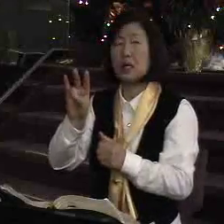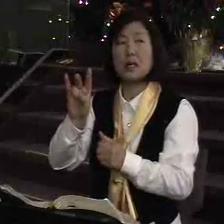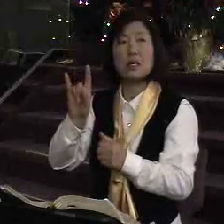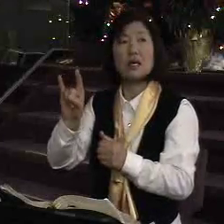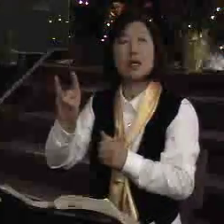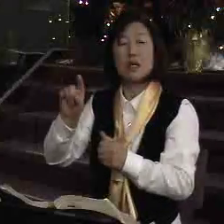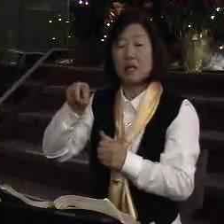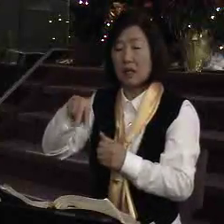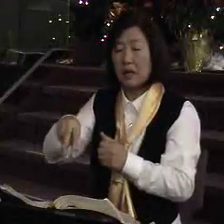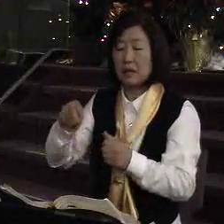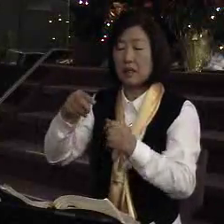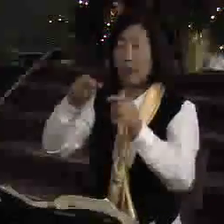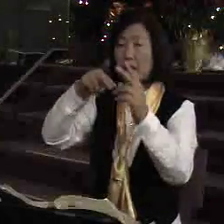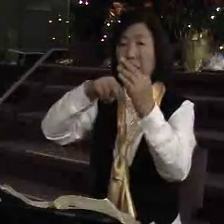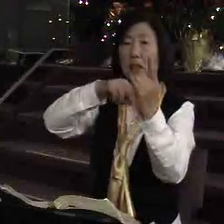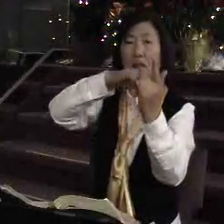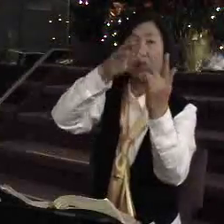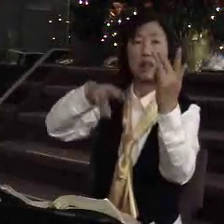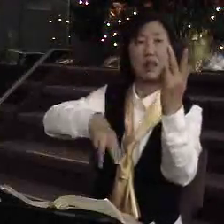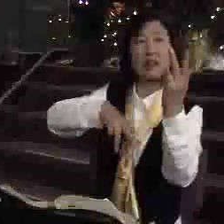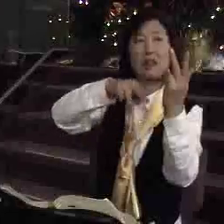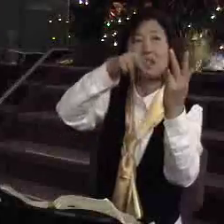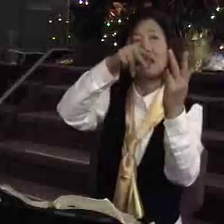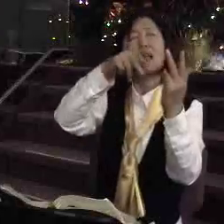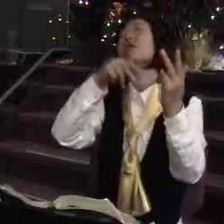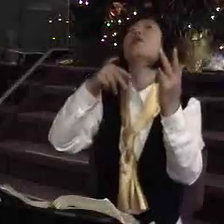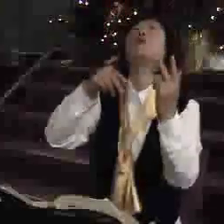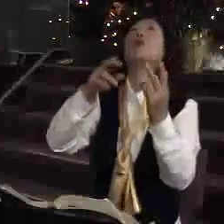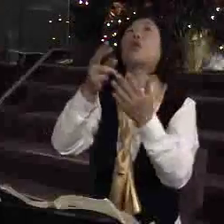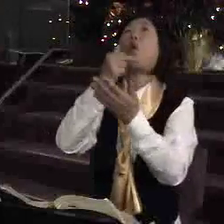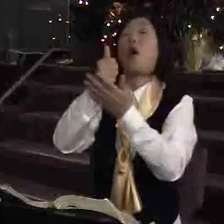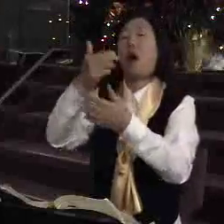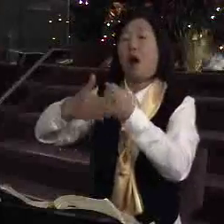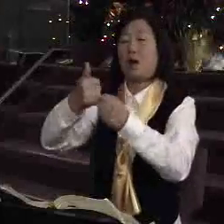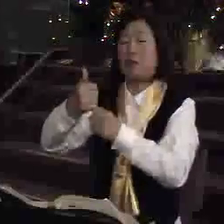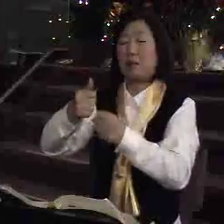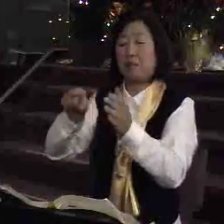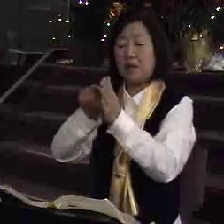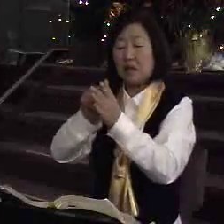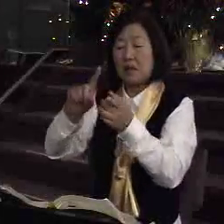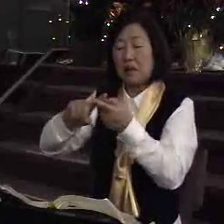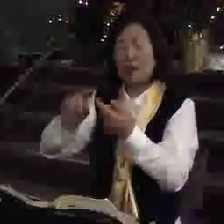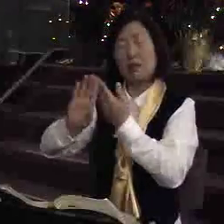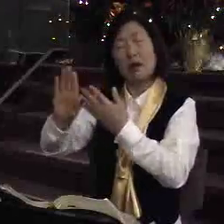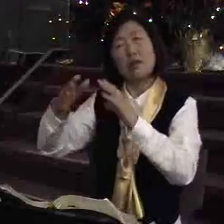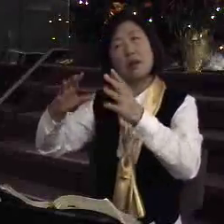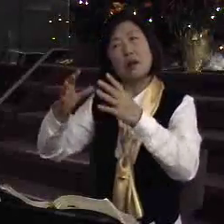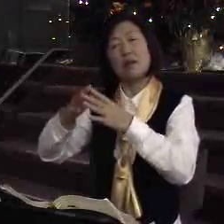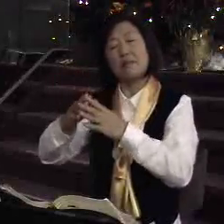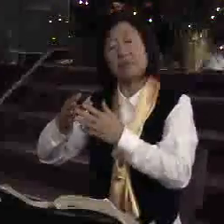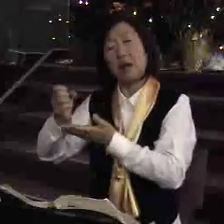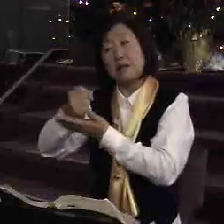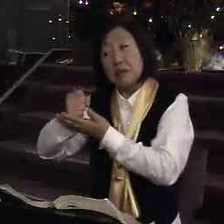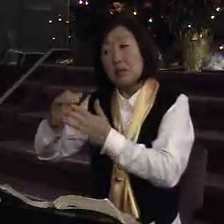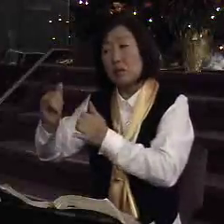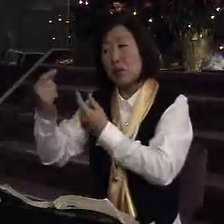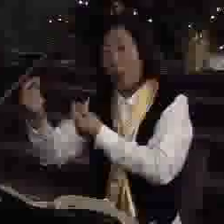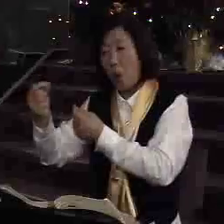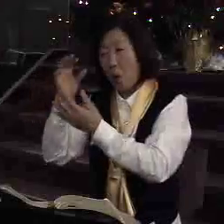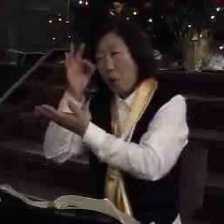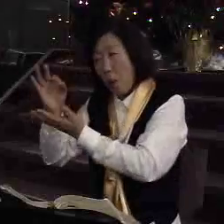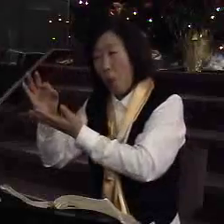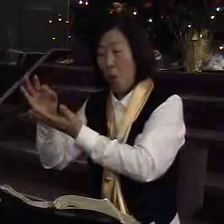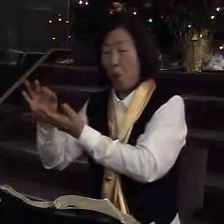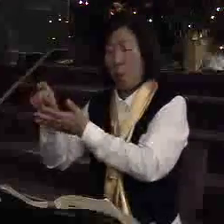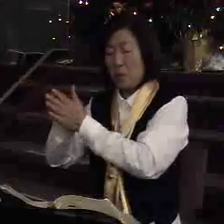보니까 우리가 그 여호와, 우리를 구원하신 여호와 하나님을 믿는데 다른 나라 신들처럼 우리가 보고 믿을